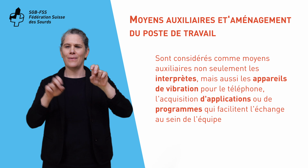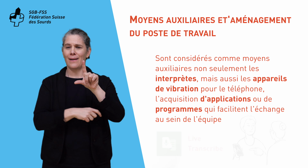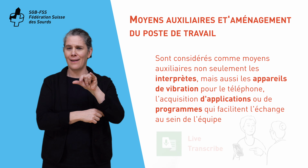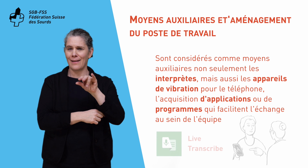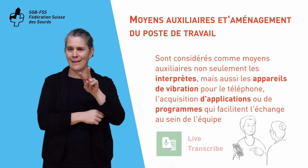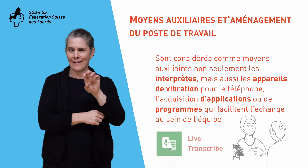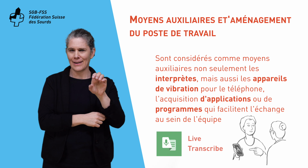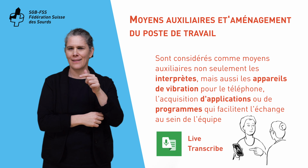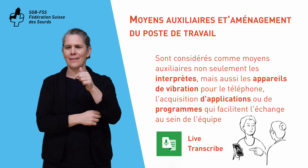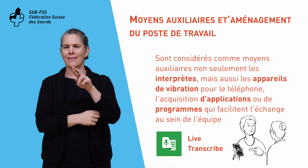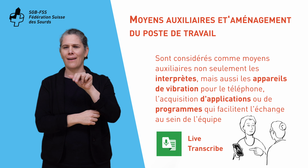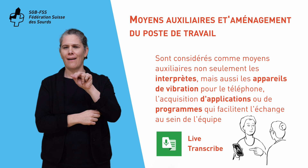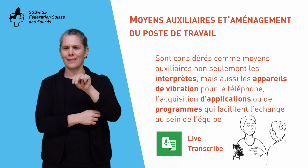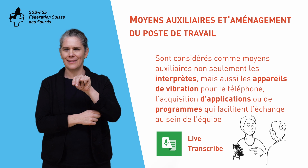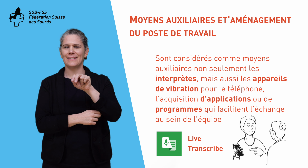des applications comme Live